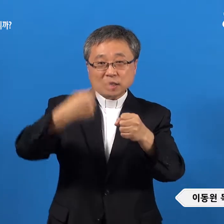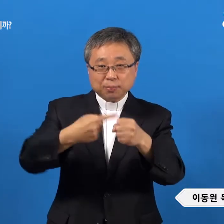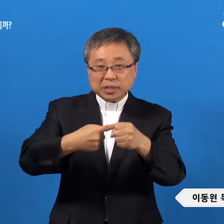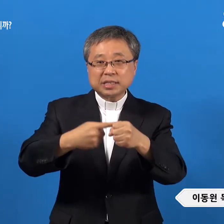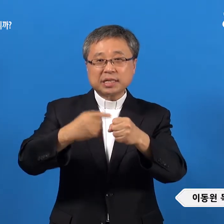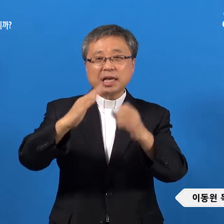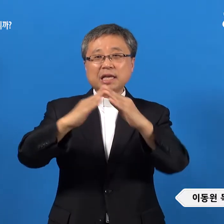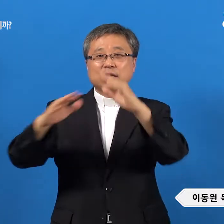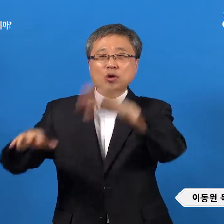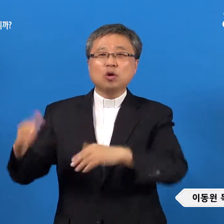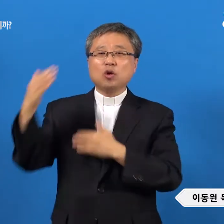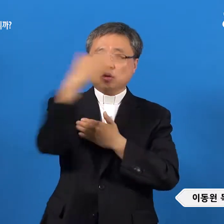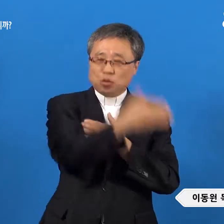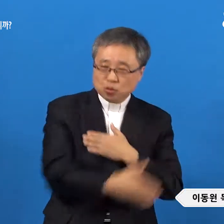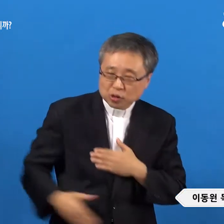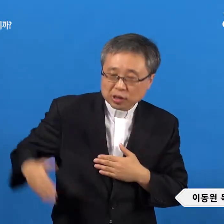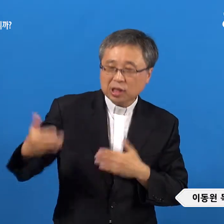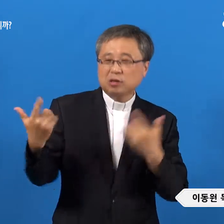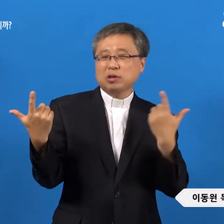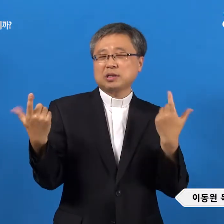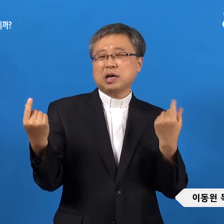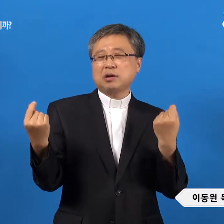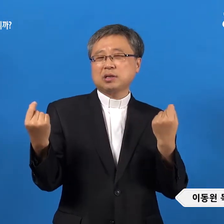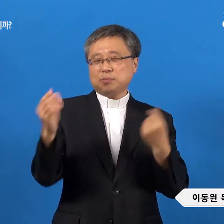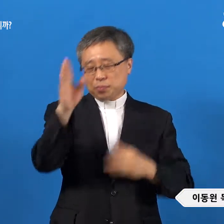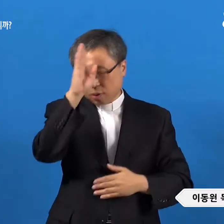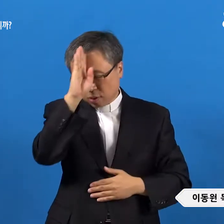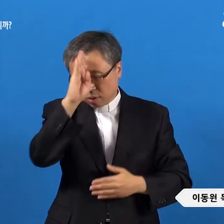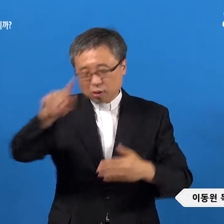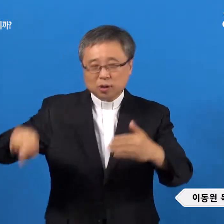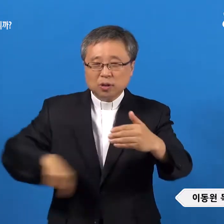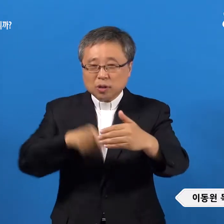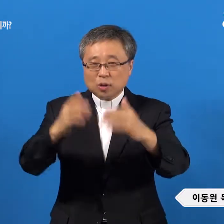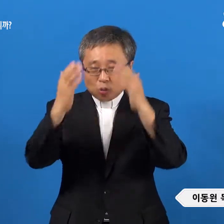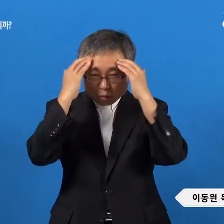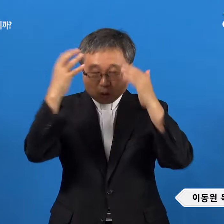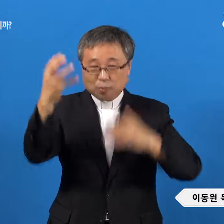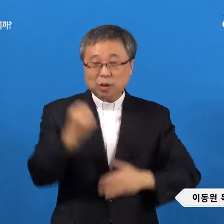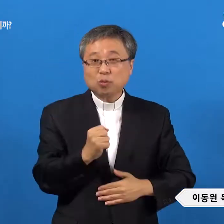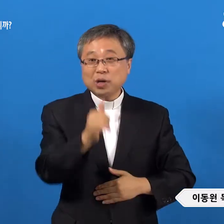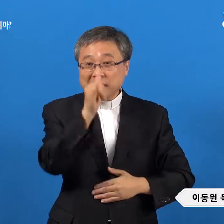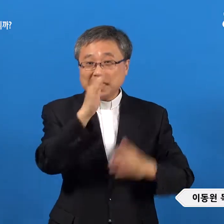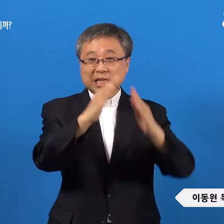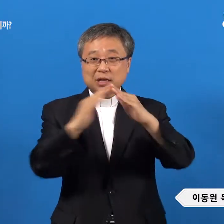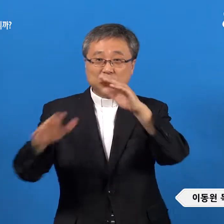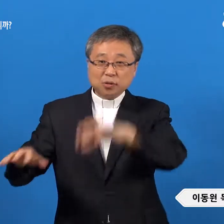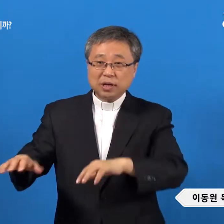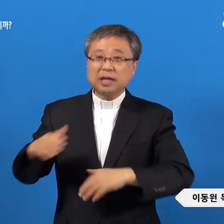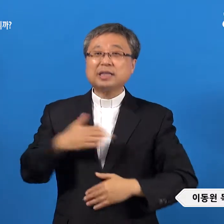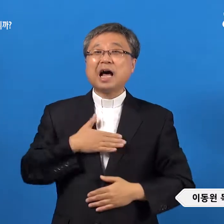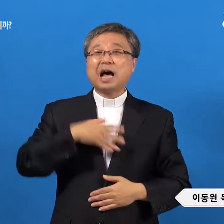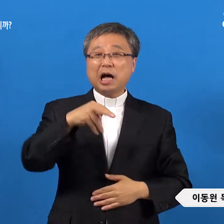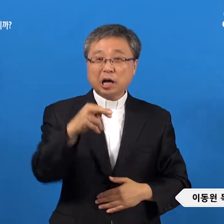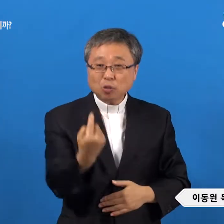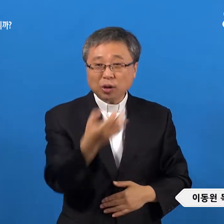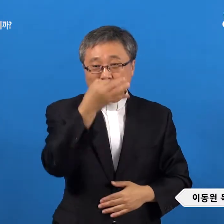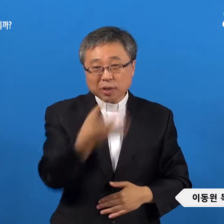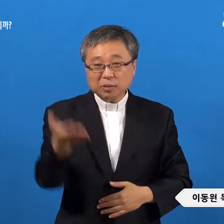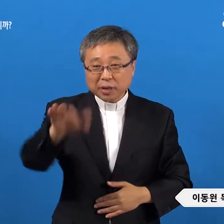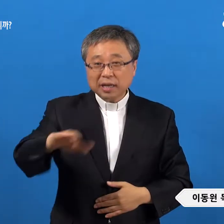이웃은 육체적으로 나처럼 질병 속에 고통받고 있는 이웃들. 나도 힘들지만 내 이상으로